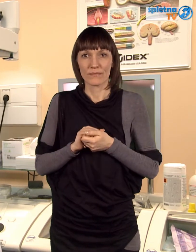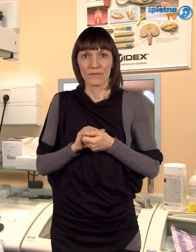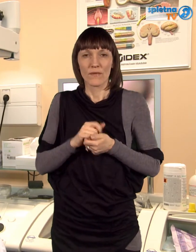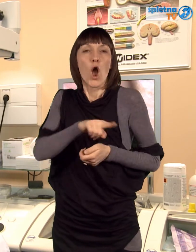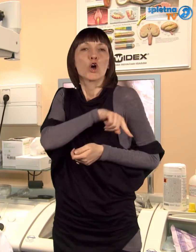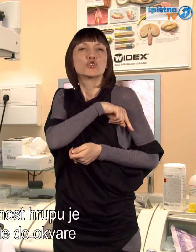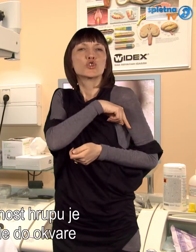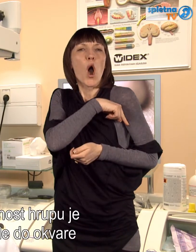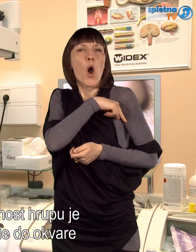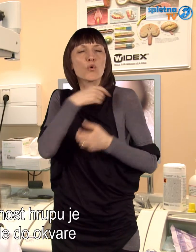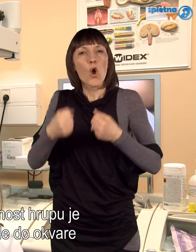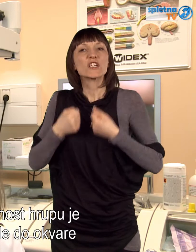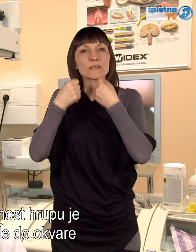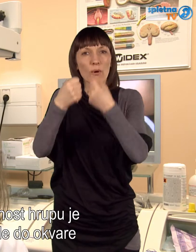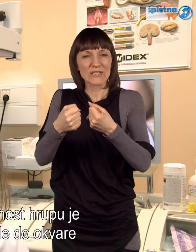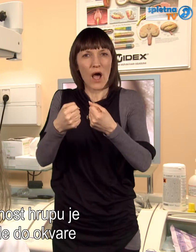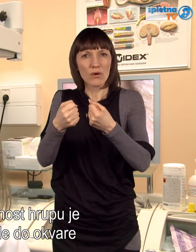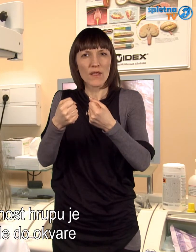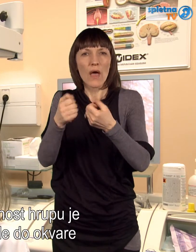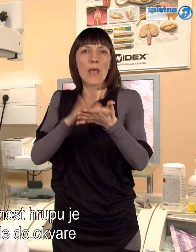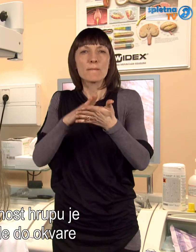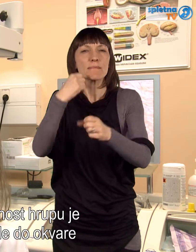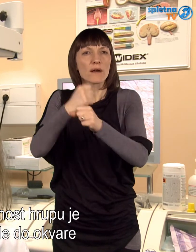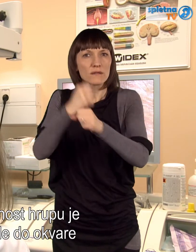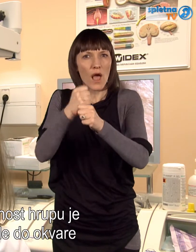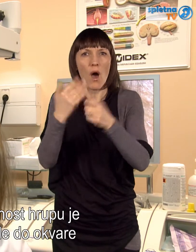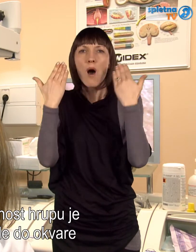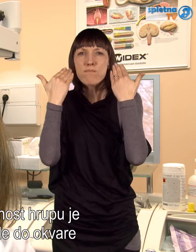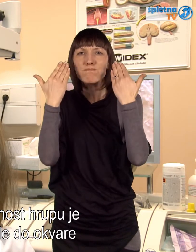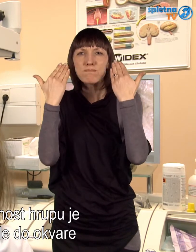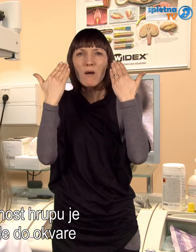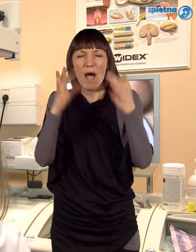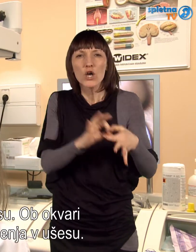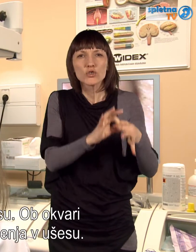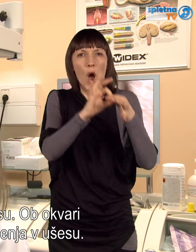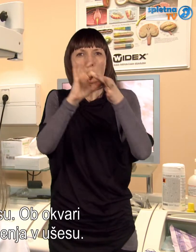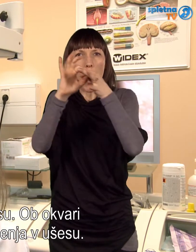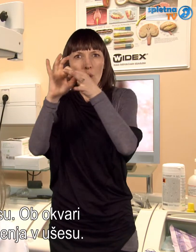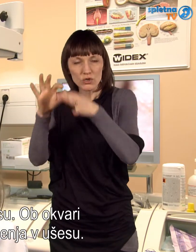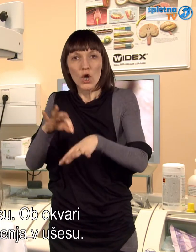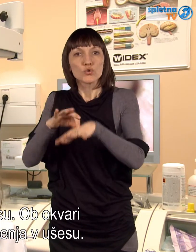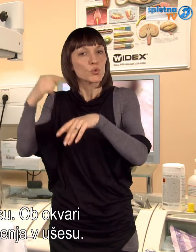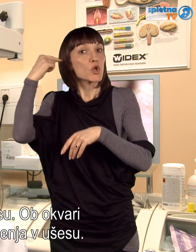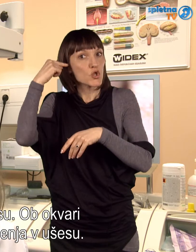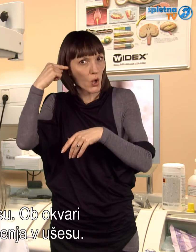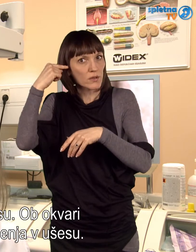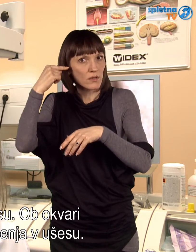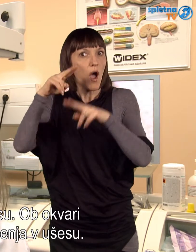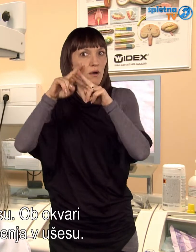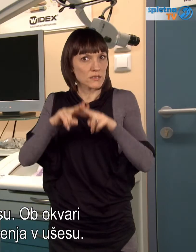Dolgotrajna izpostava hrupa je običajno tista, ki privede do okvare čutnic v notranjem ušesu. Ob